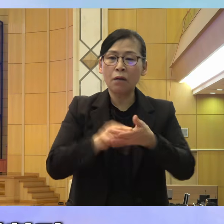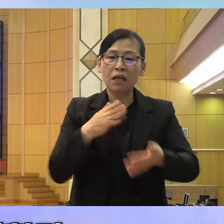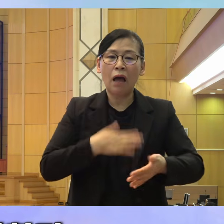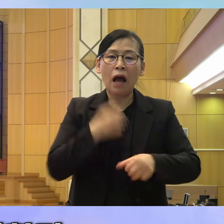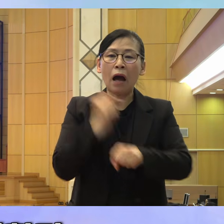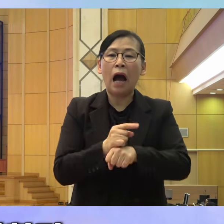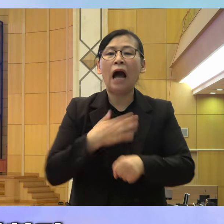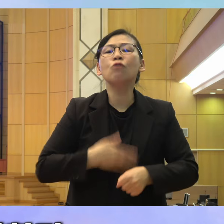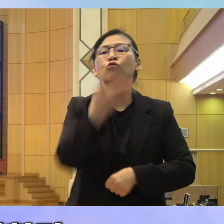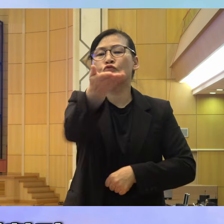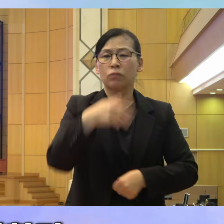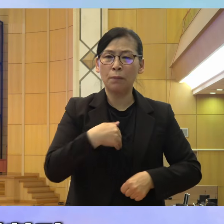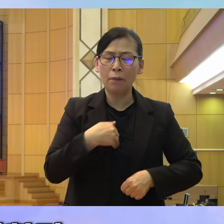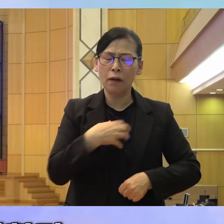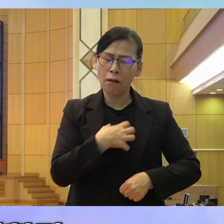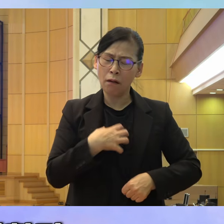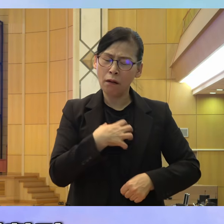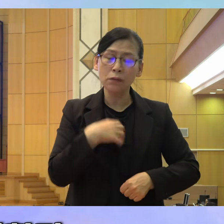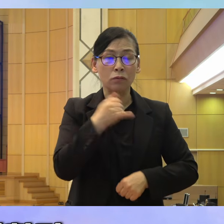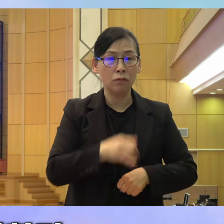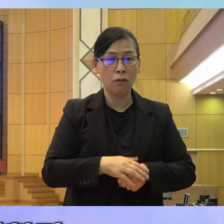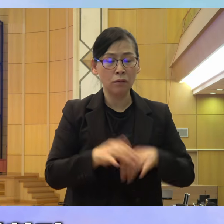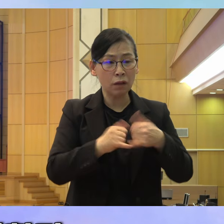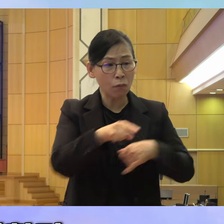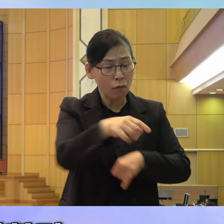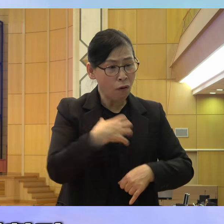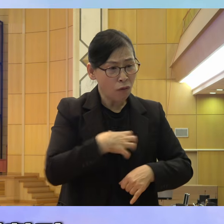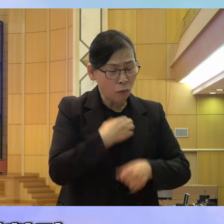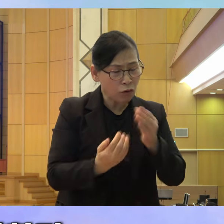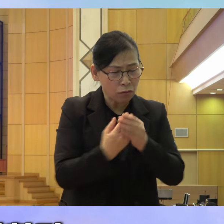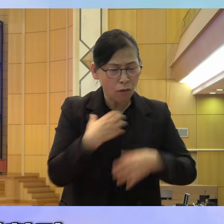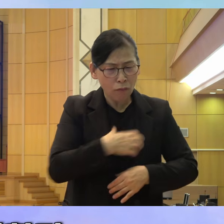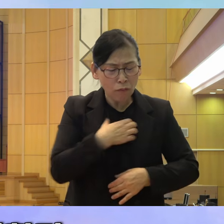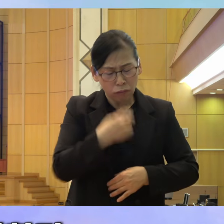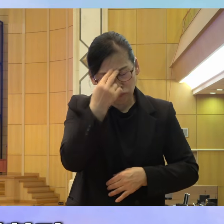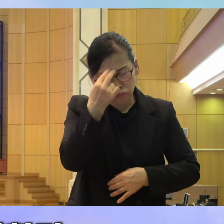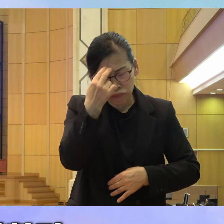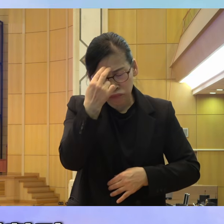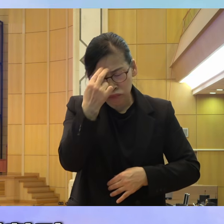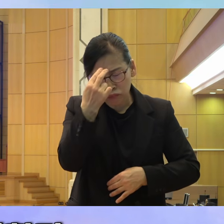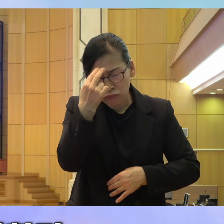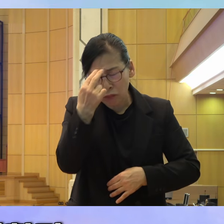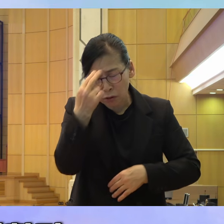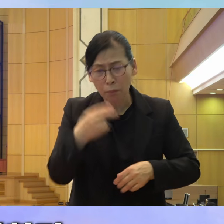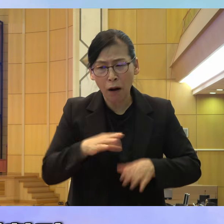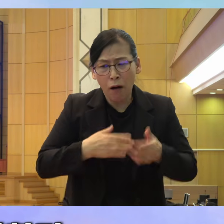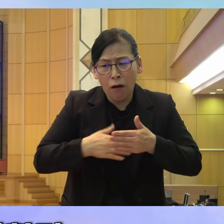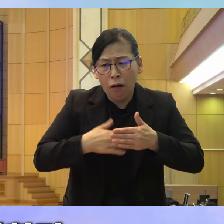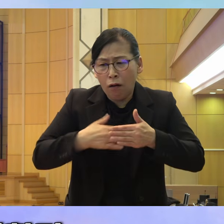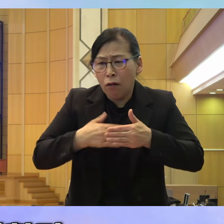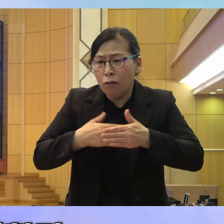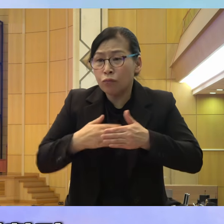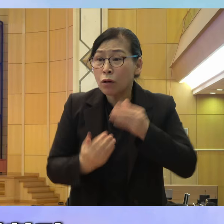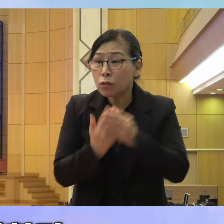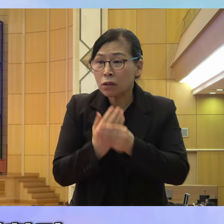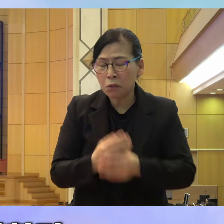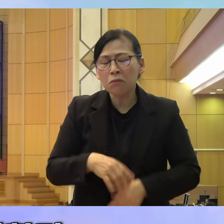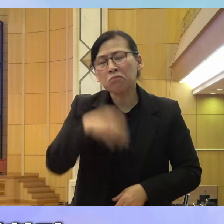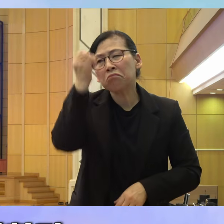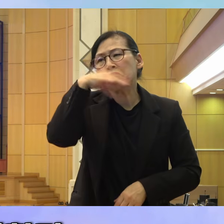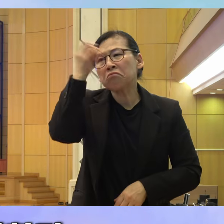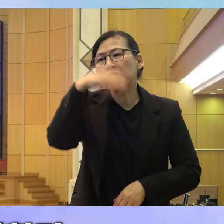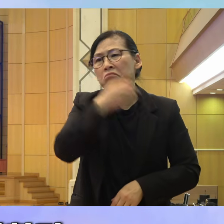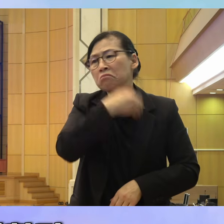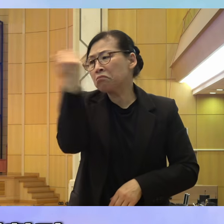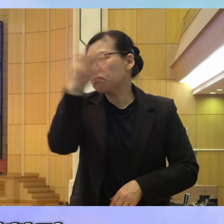알려주는 신호라는 거죠. 근데도 사람들은 그냥 염려가 생기고 근심이 생기고 걱정이 생기고 불안이 생기면 그냥 그런가 보다